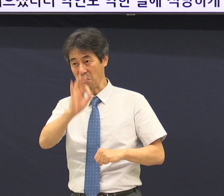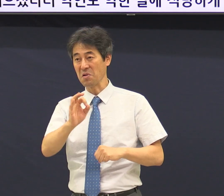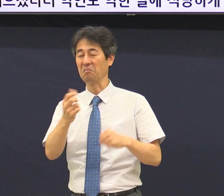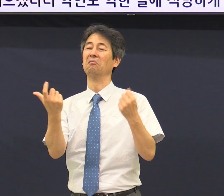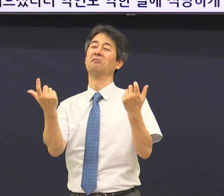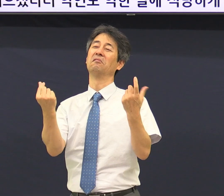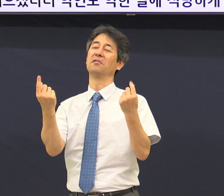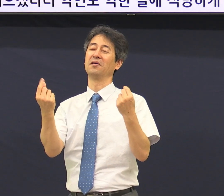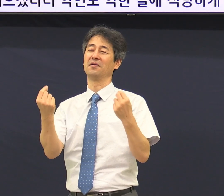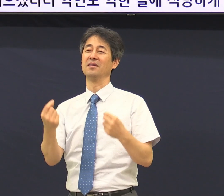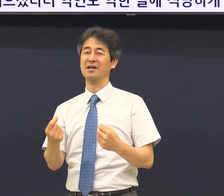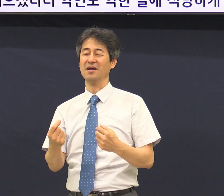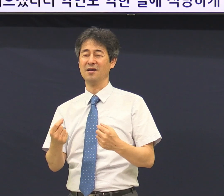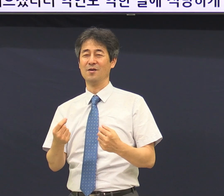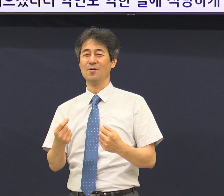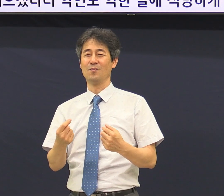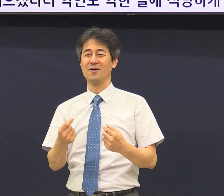사도행전의 말씀에 보면 그렇습니다.